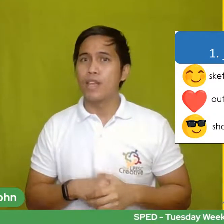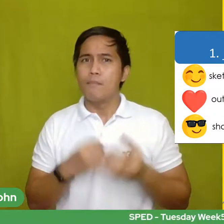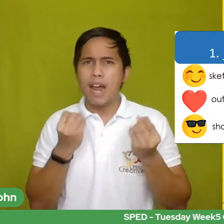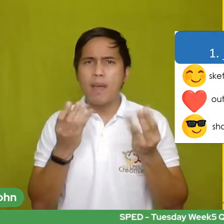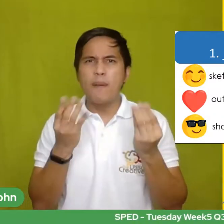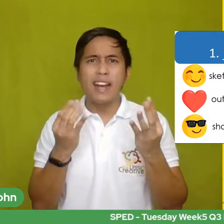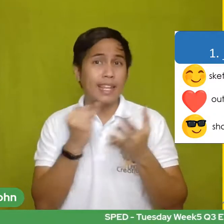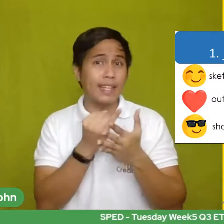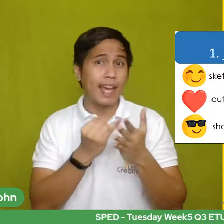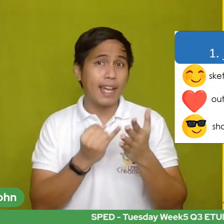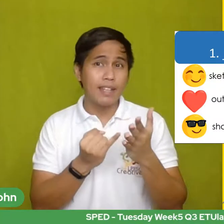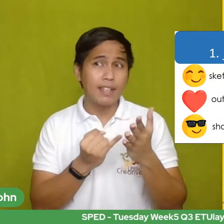Marami bang linya?